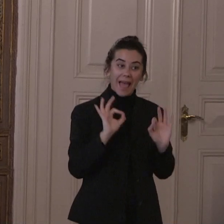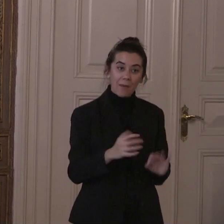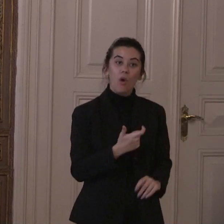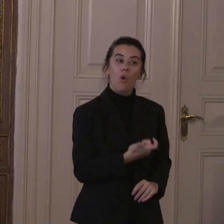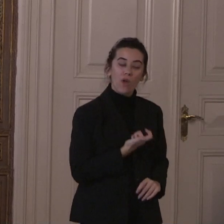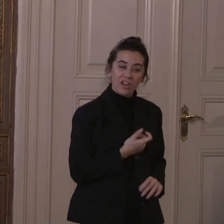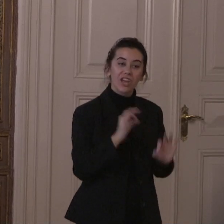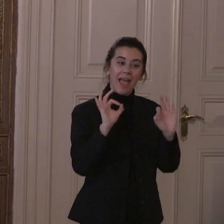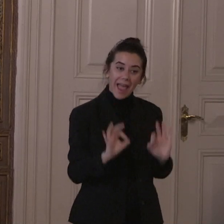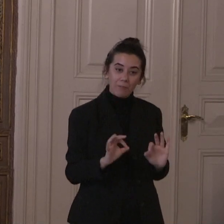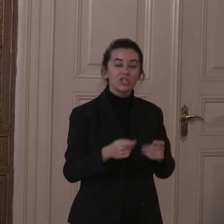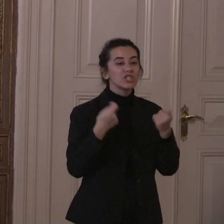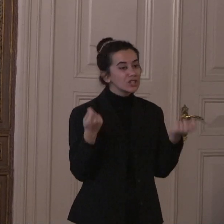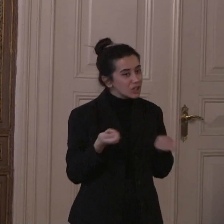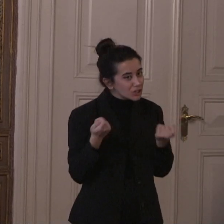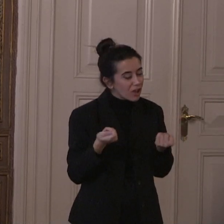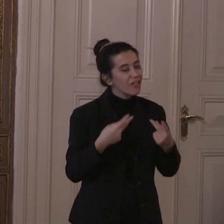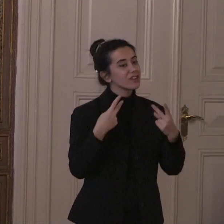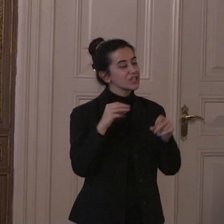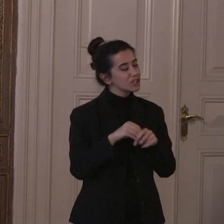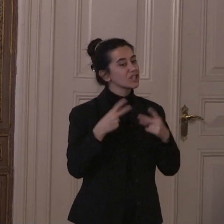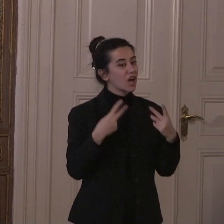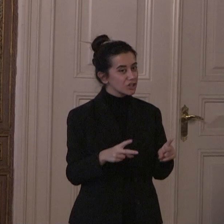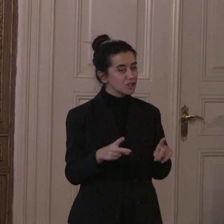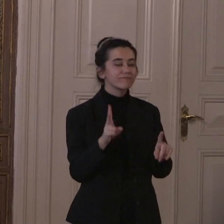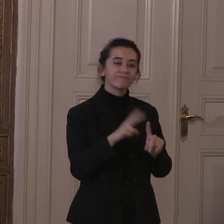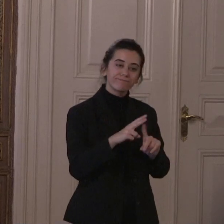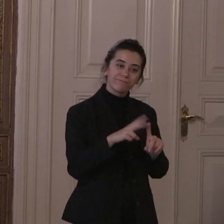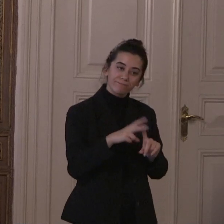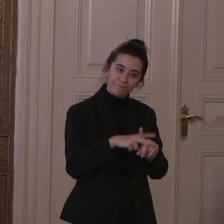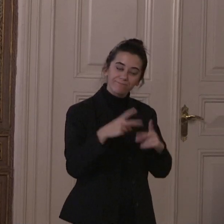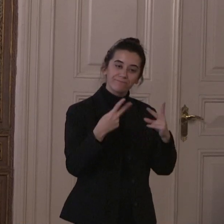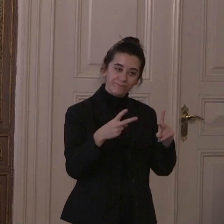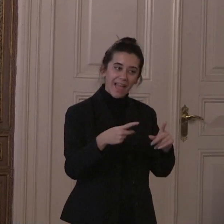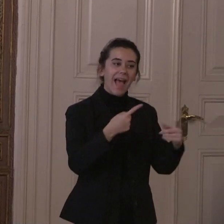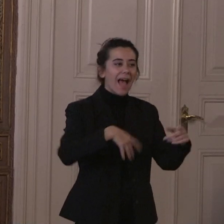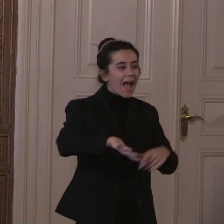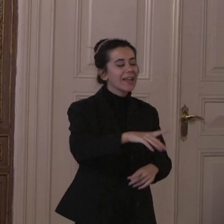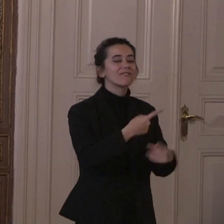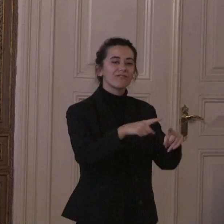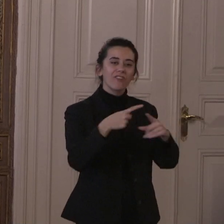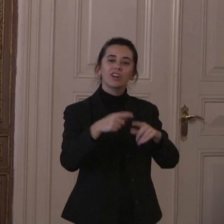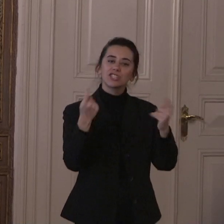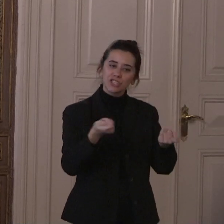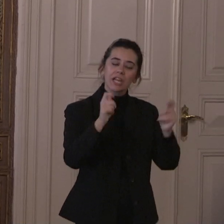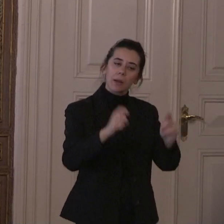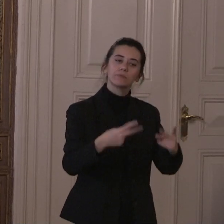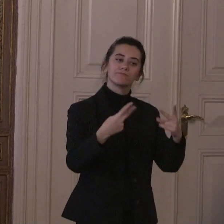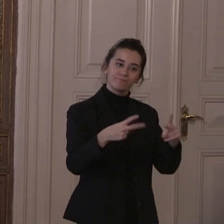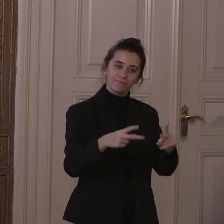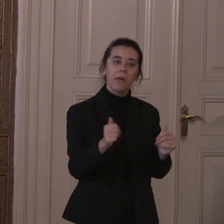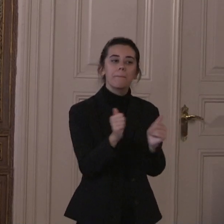öğretim üyelerimize açık, personelimize açık. Herkes farklı işler yapabiliyor. Birlikte ortak panolar